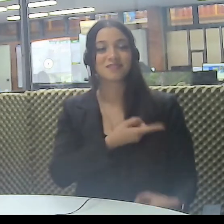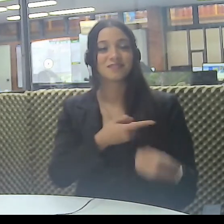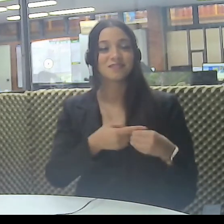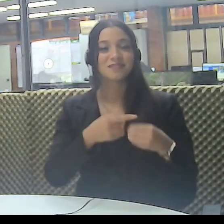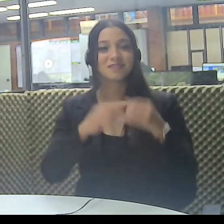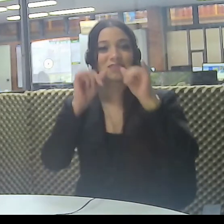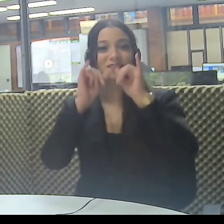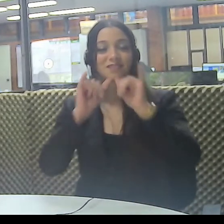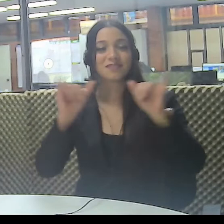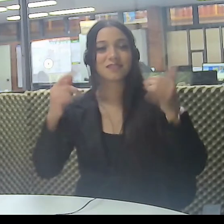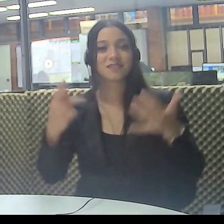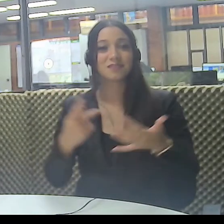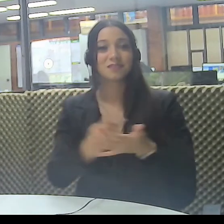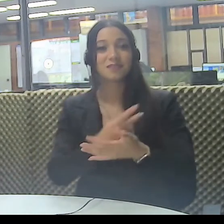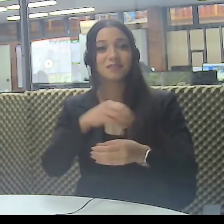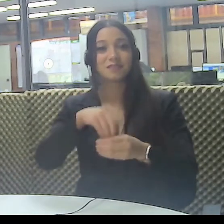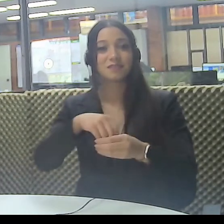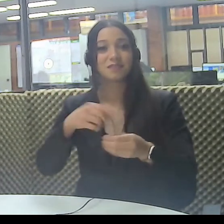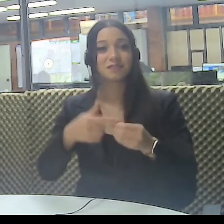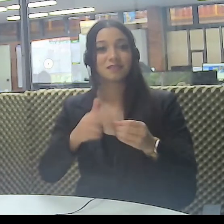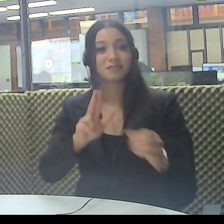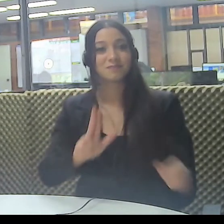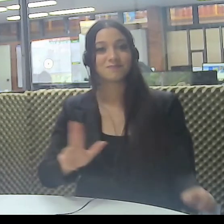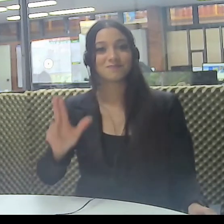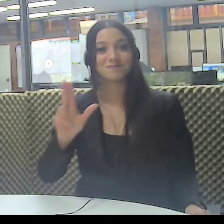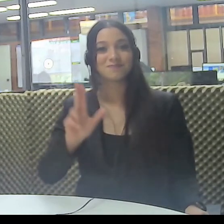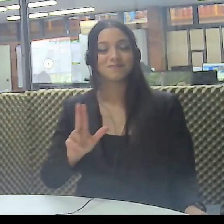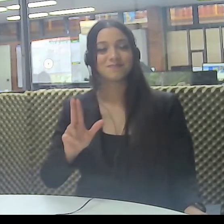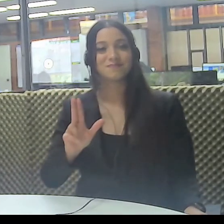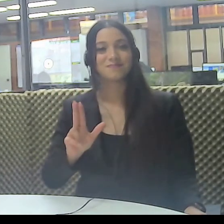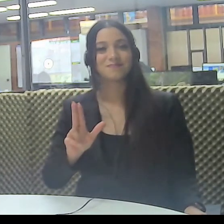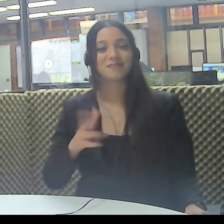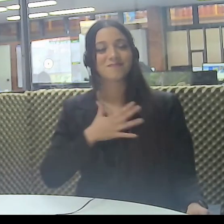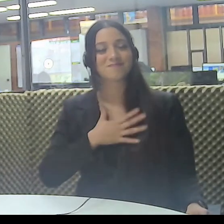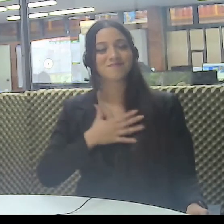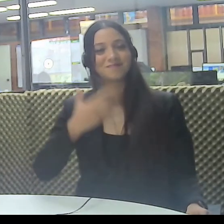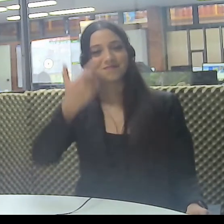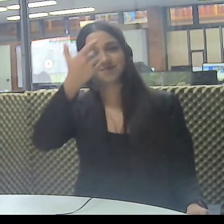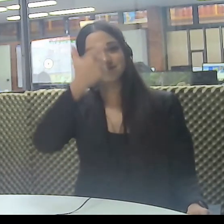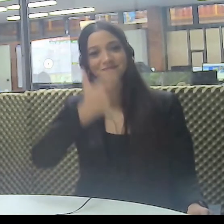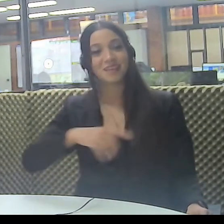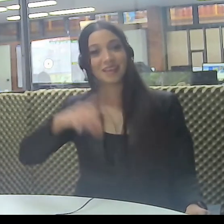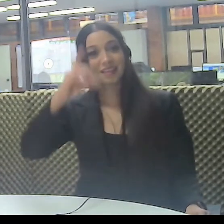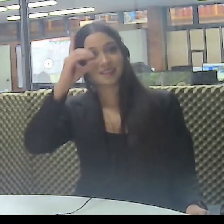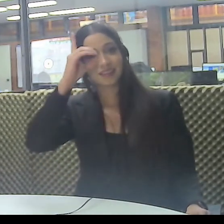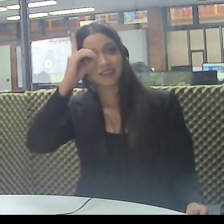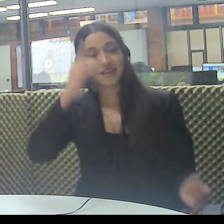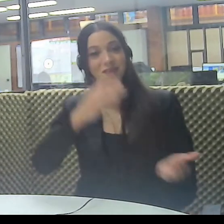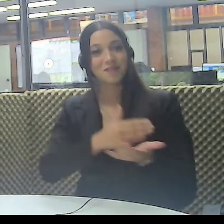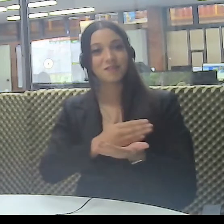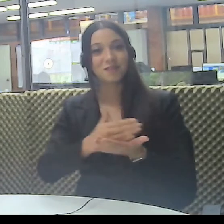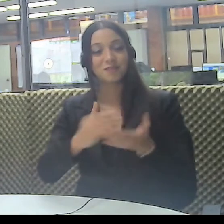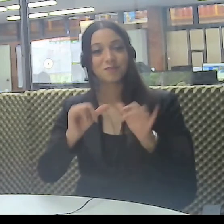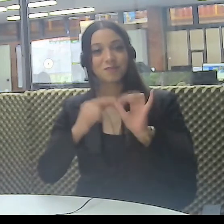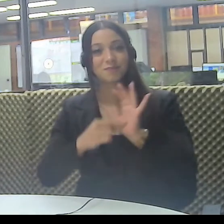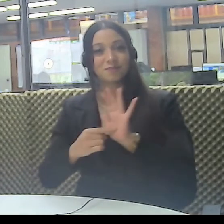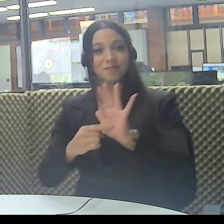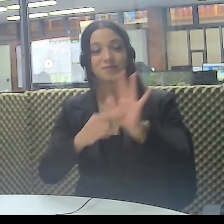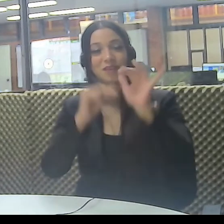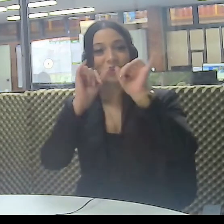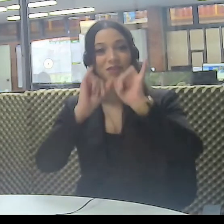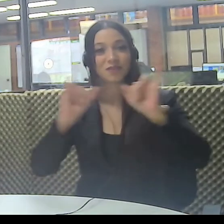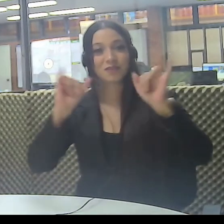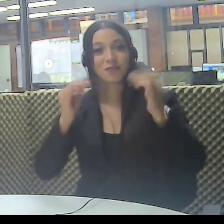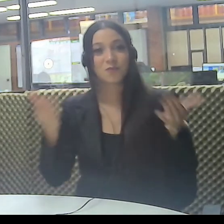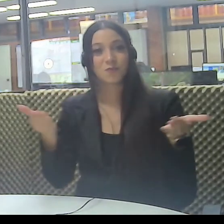de notícias sobre o que de fato acontece em Uberlândia. Prazer, eu sou Daniela Aires e a gente começa com os destaques desta